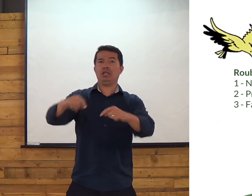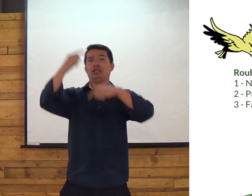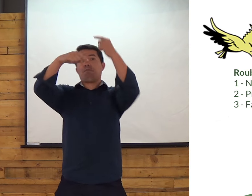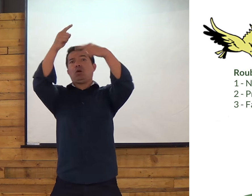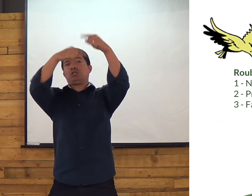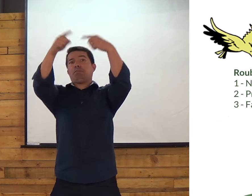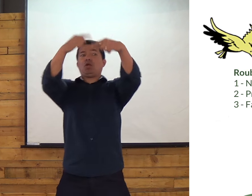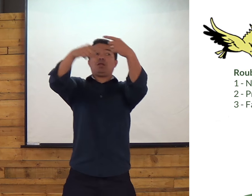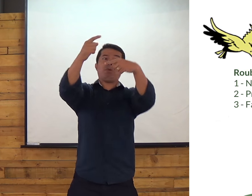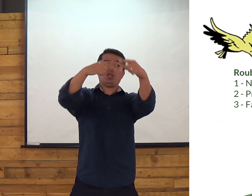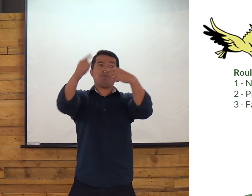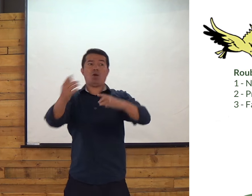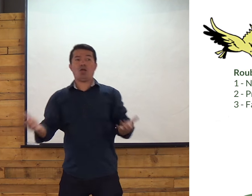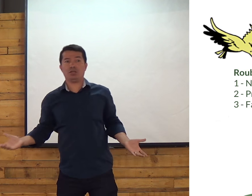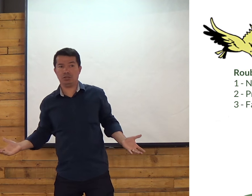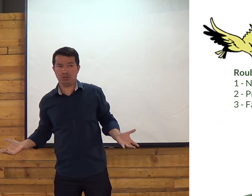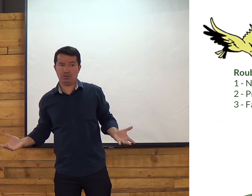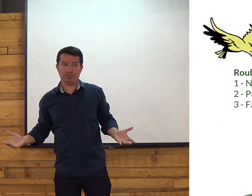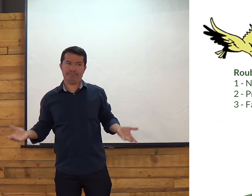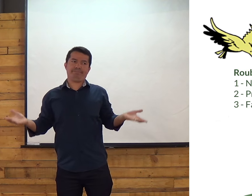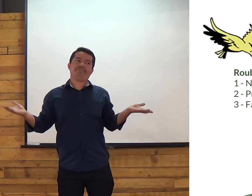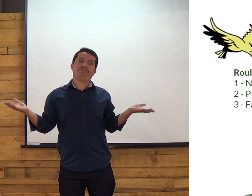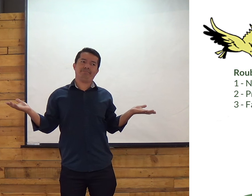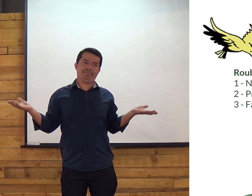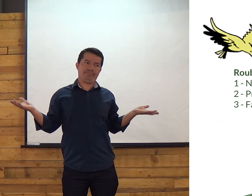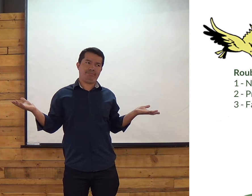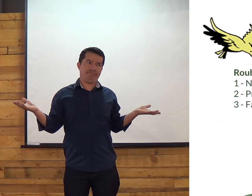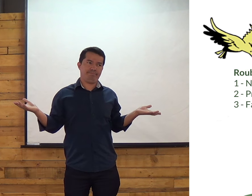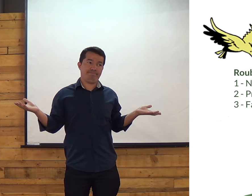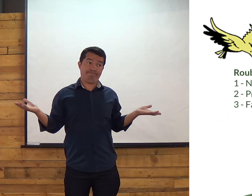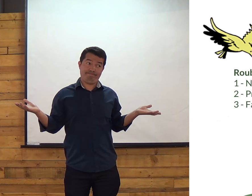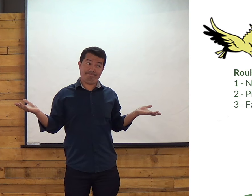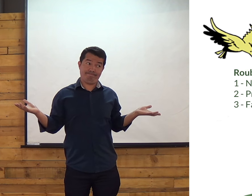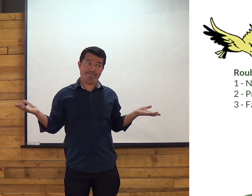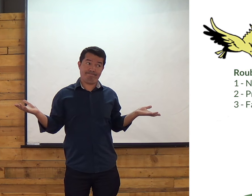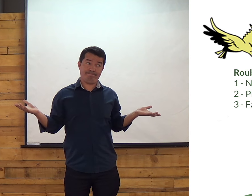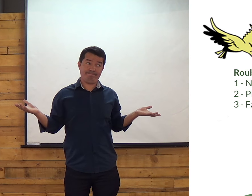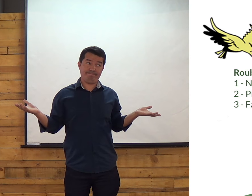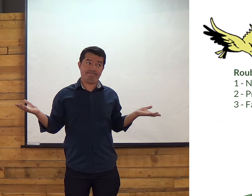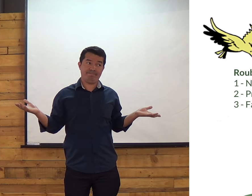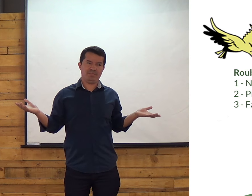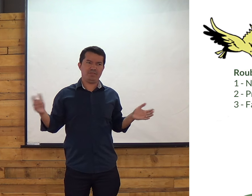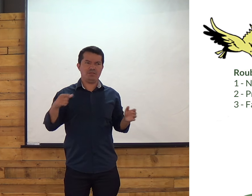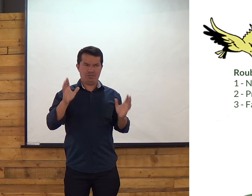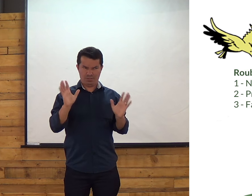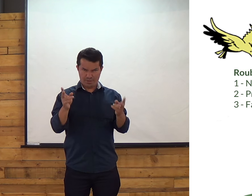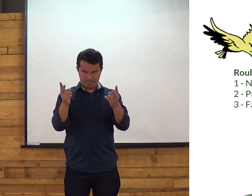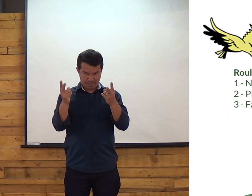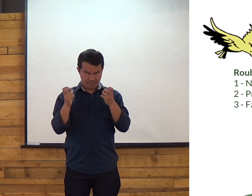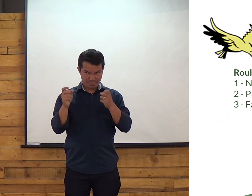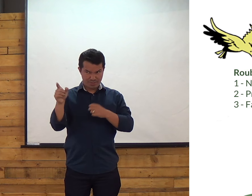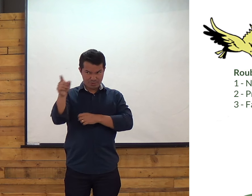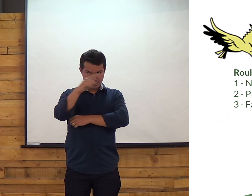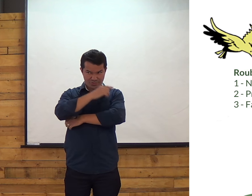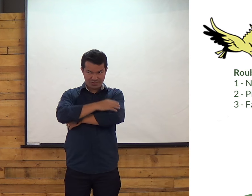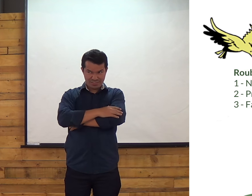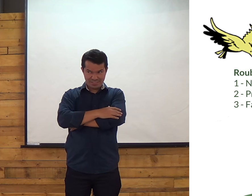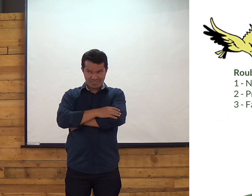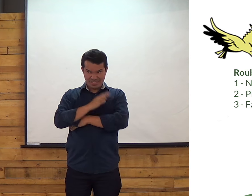ocupado, está sempre ocupado, depois, sempre procrastinando as coisas, sempre adiando. Você